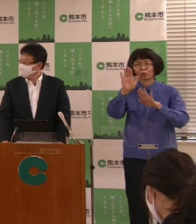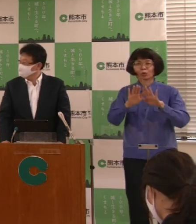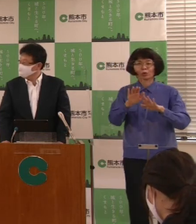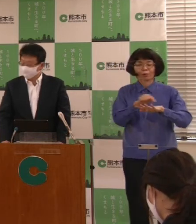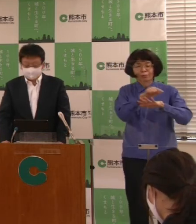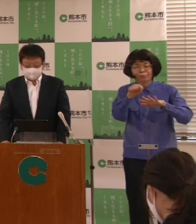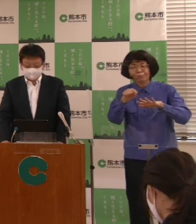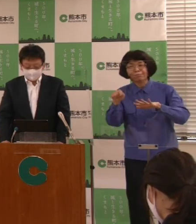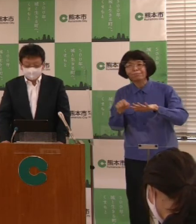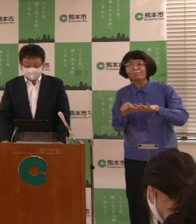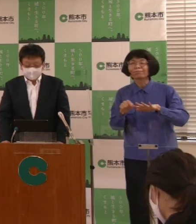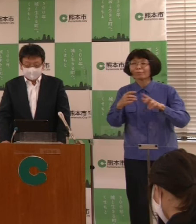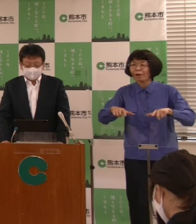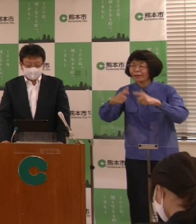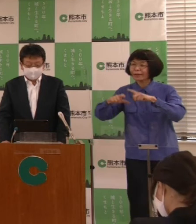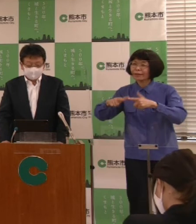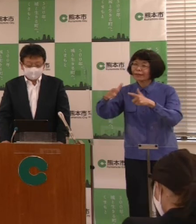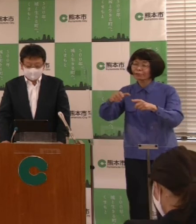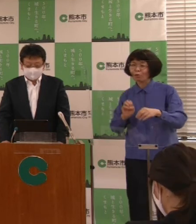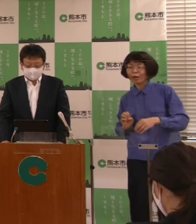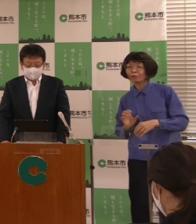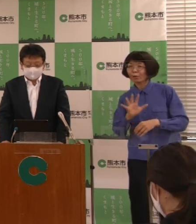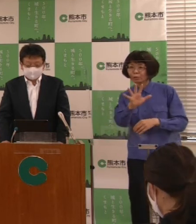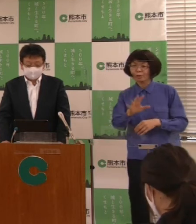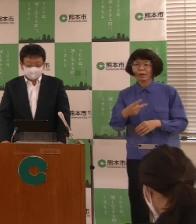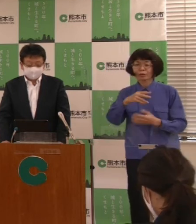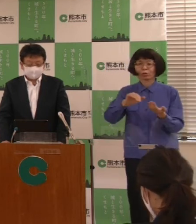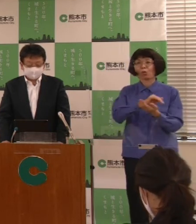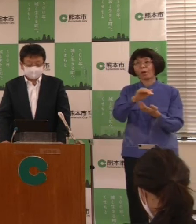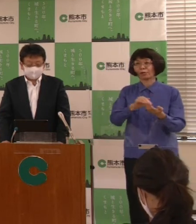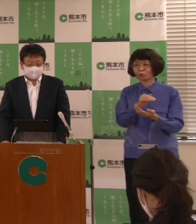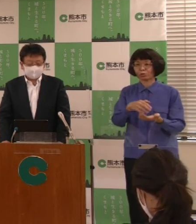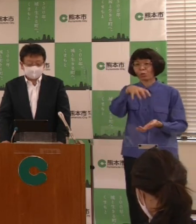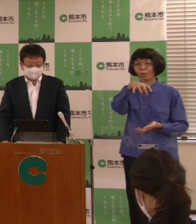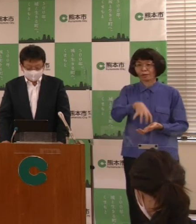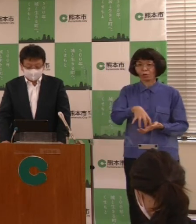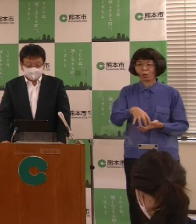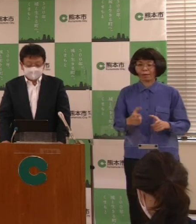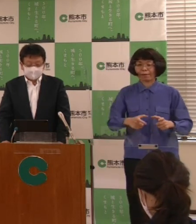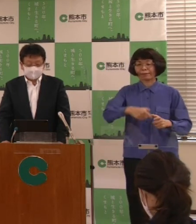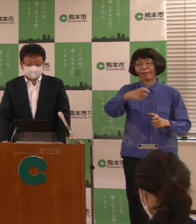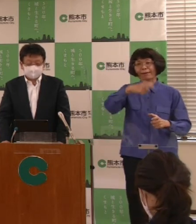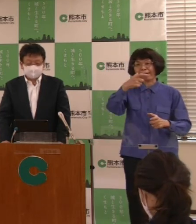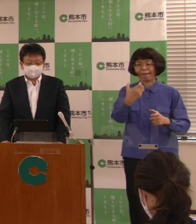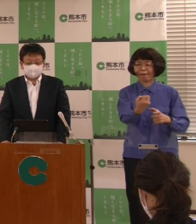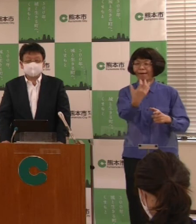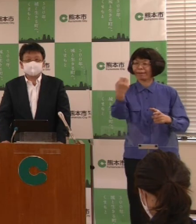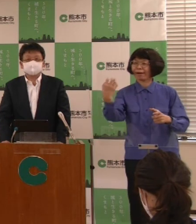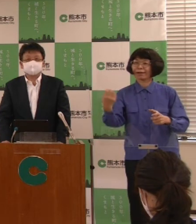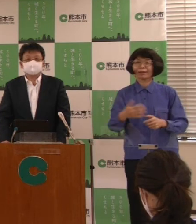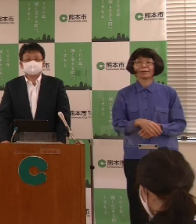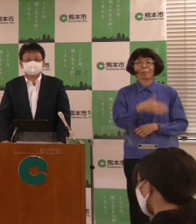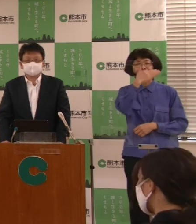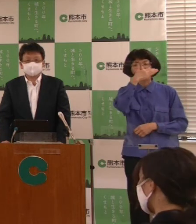ライトアップや二の丸エリアに設置をいたします竹明かりなど幻想的な空間を